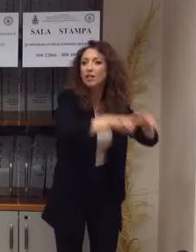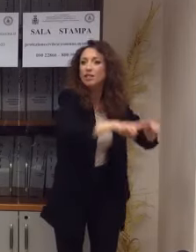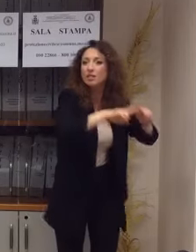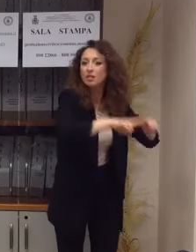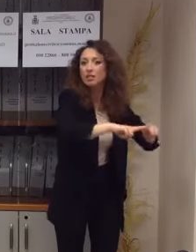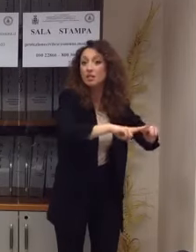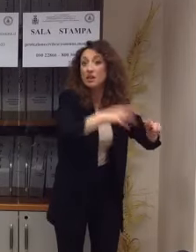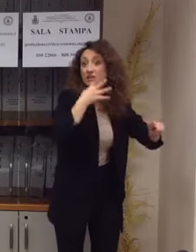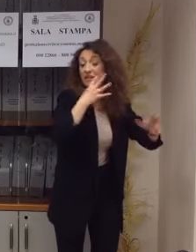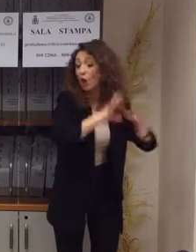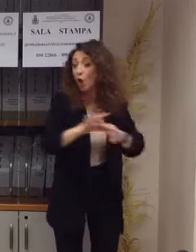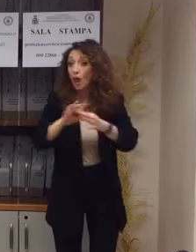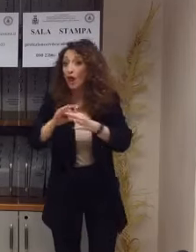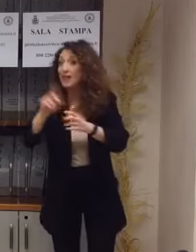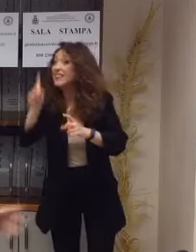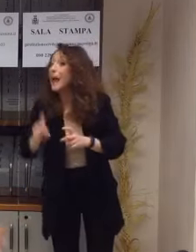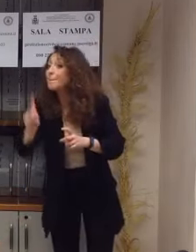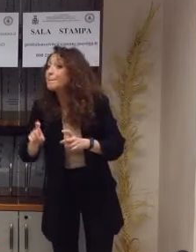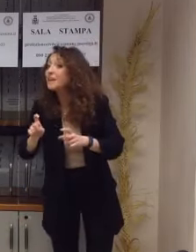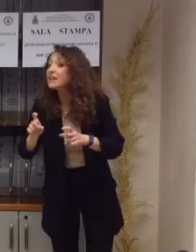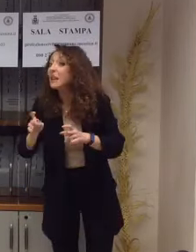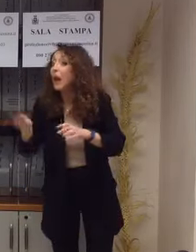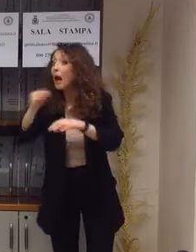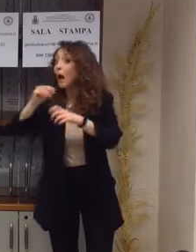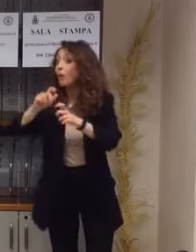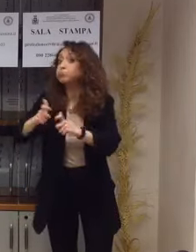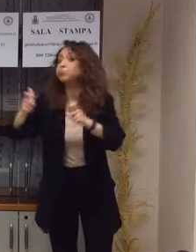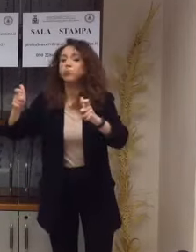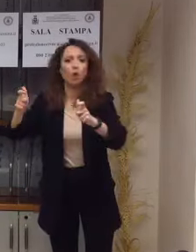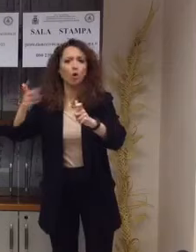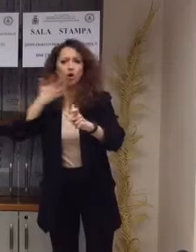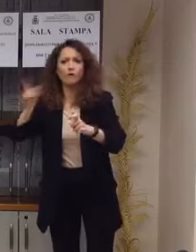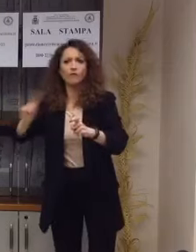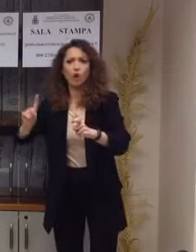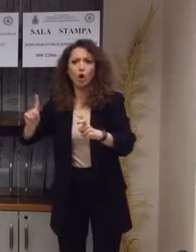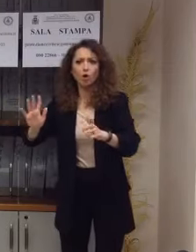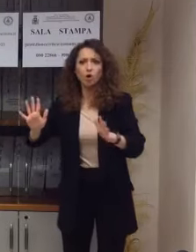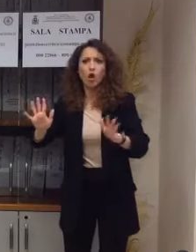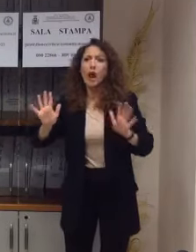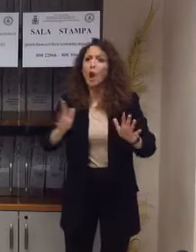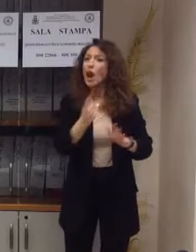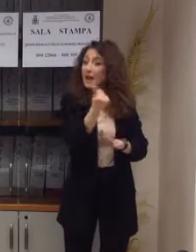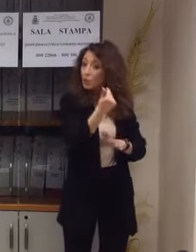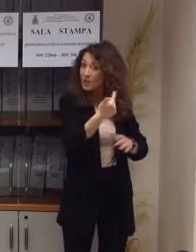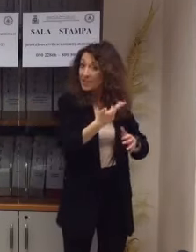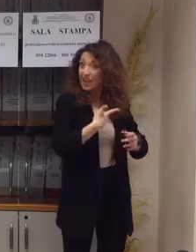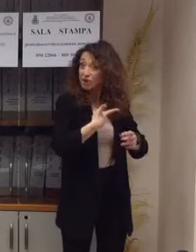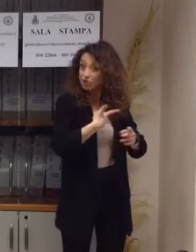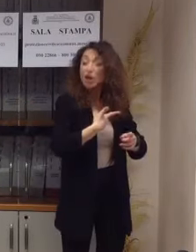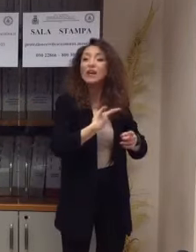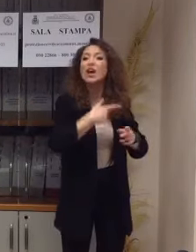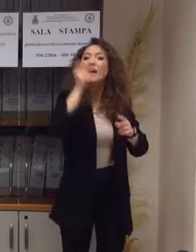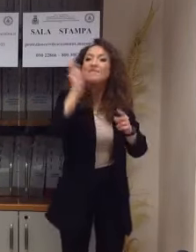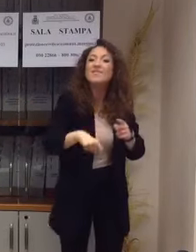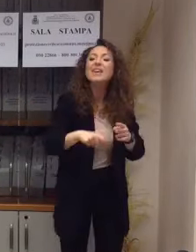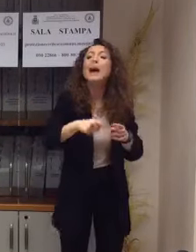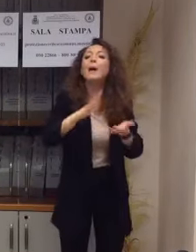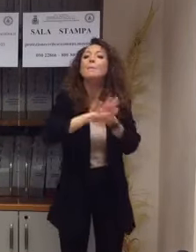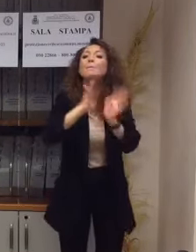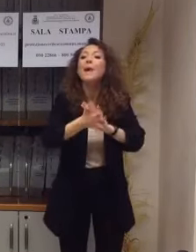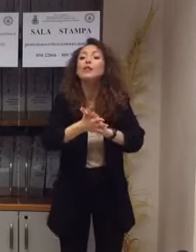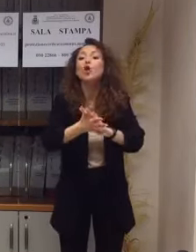altri debiti, e quindi sulla liquidità che c'è già avviare un patto d'onore. Io mi fido di